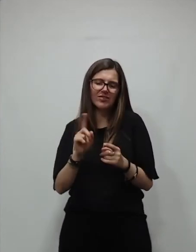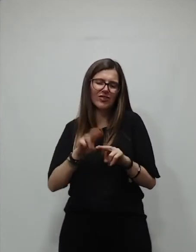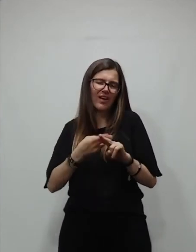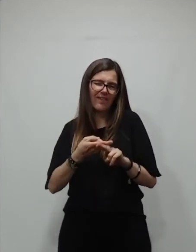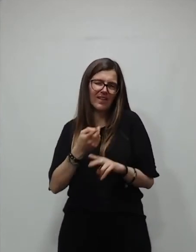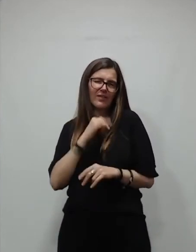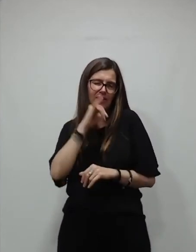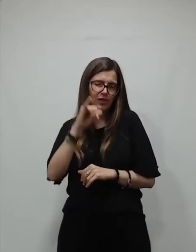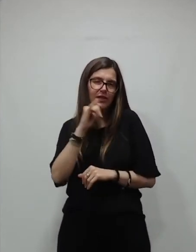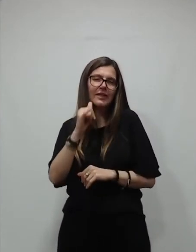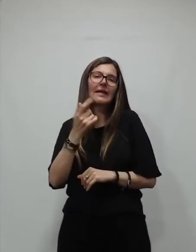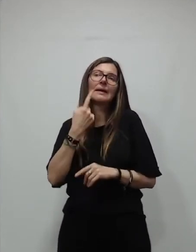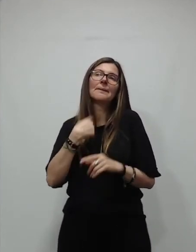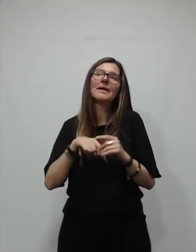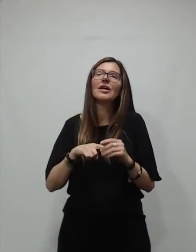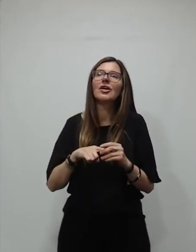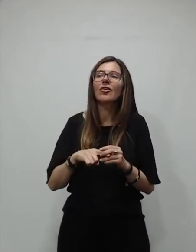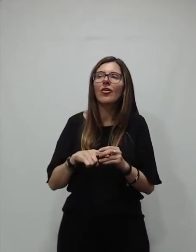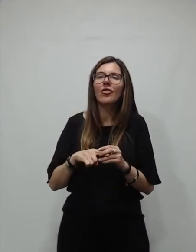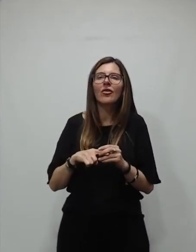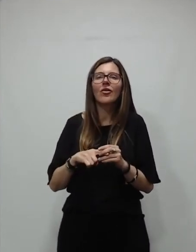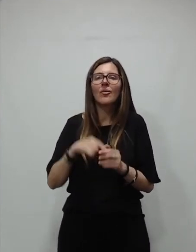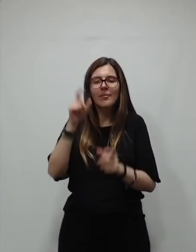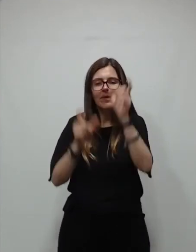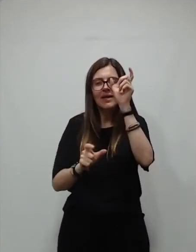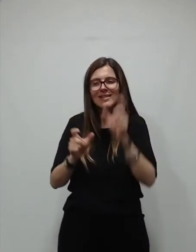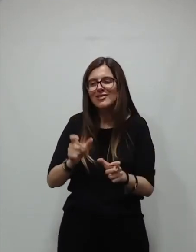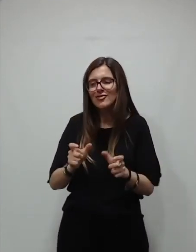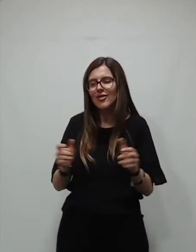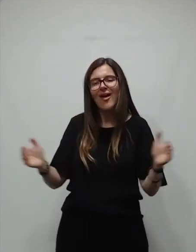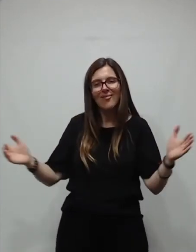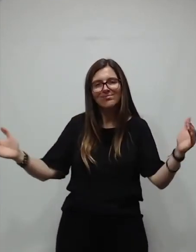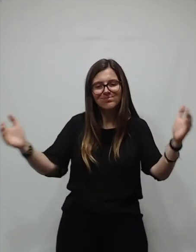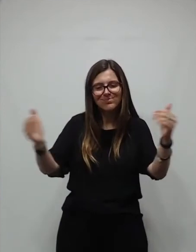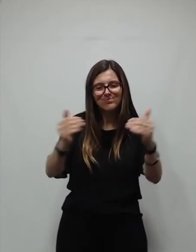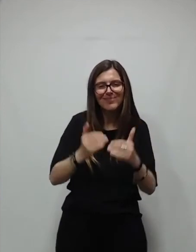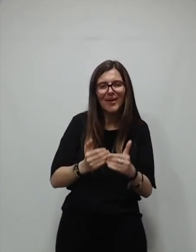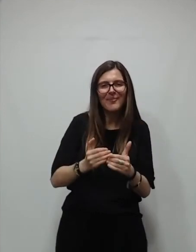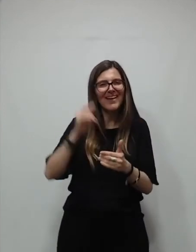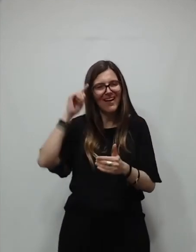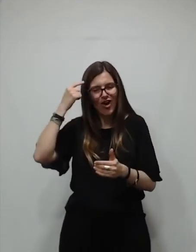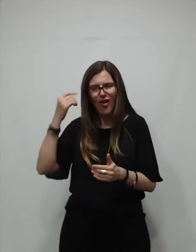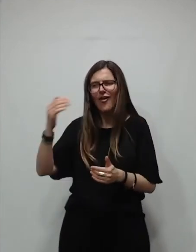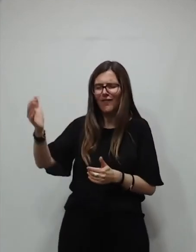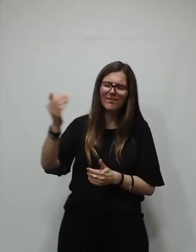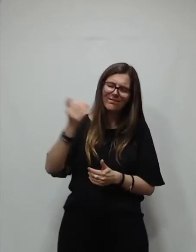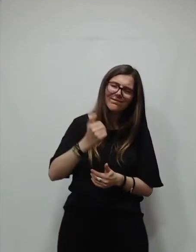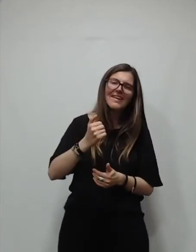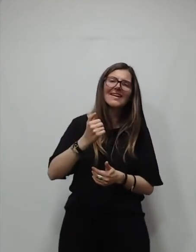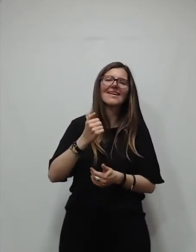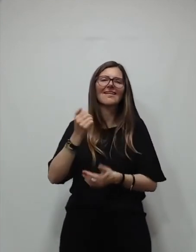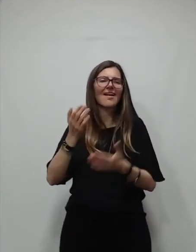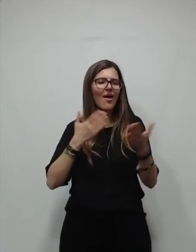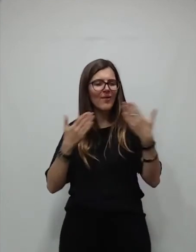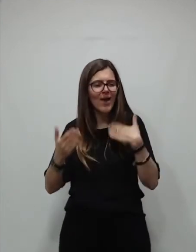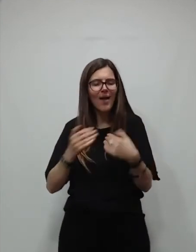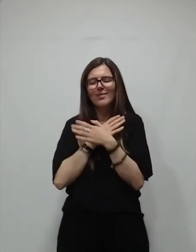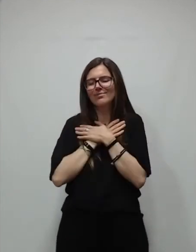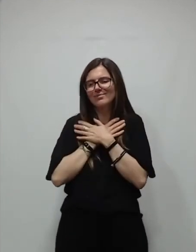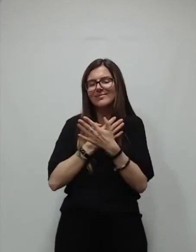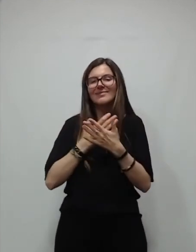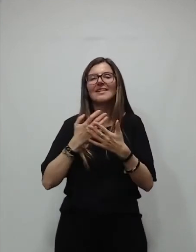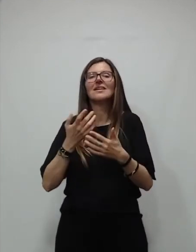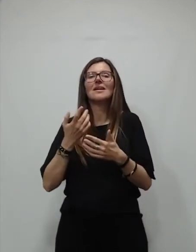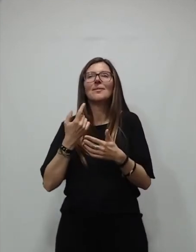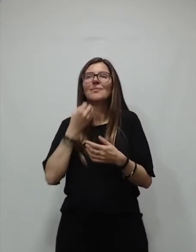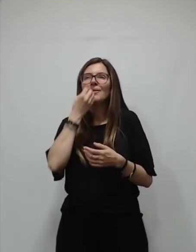estudios. Es que con lo otro, ¿no? Vos te conectaste recién, acá. Perfecto. Sí, recién entré. Por el chat, Antonella, nos dijeron por